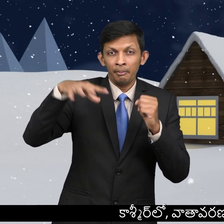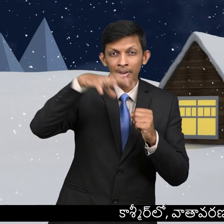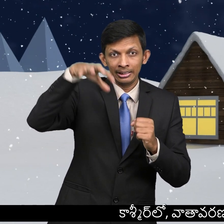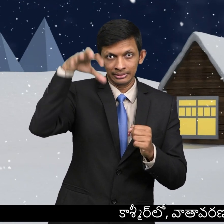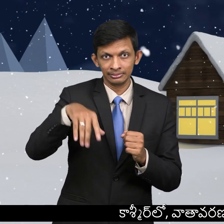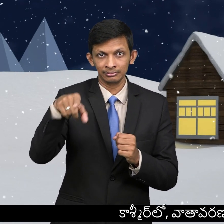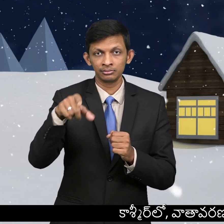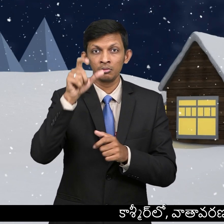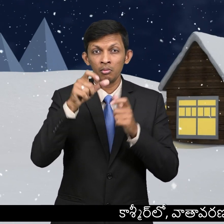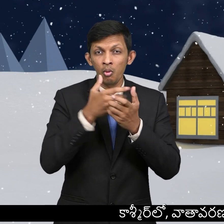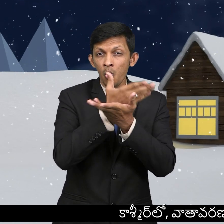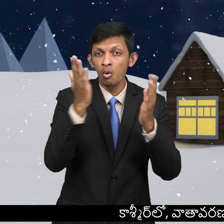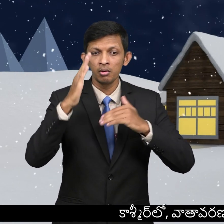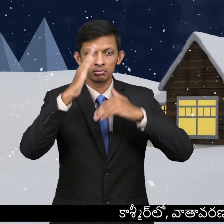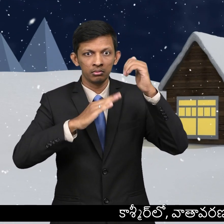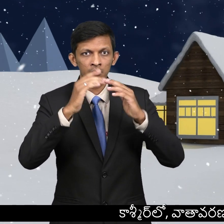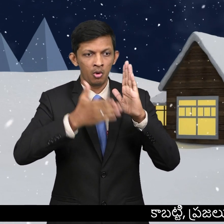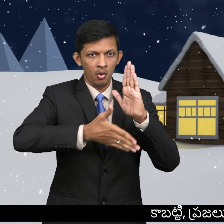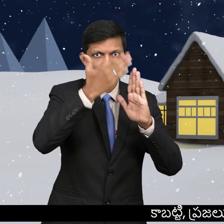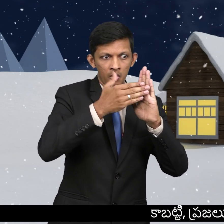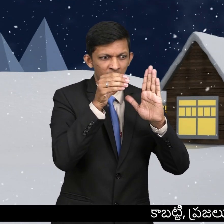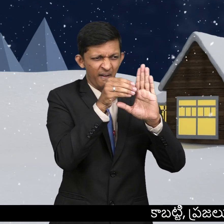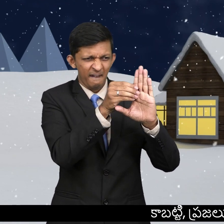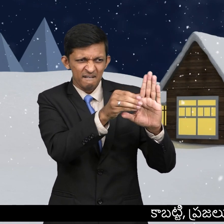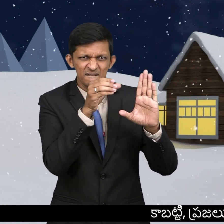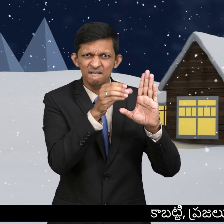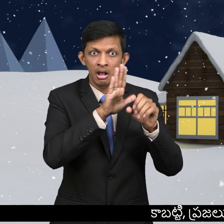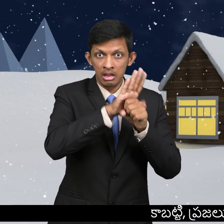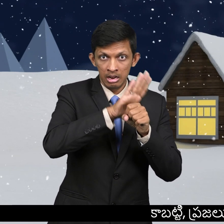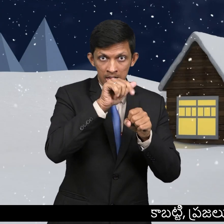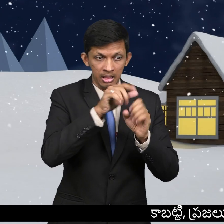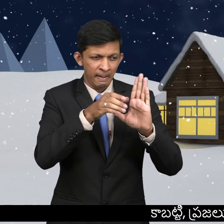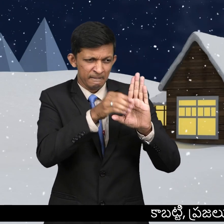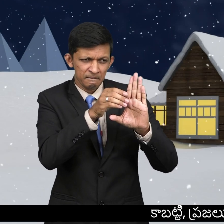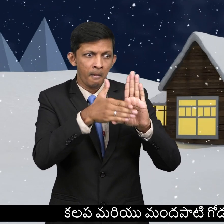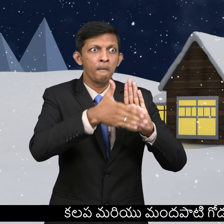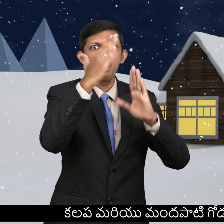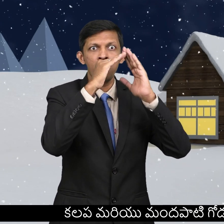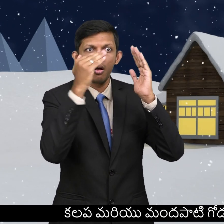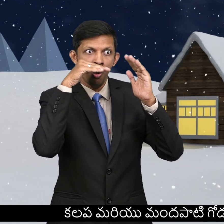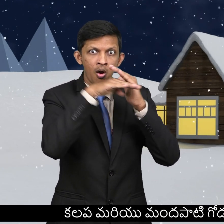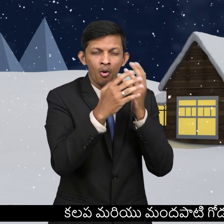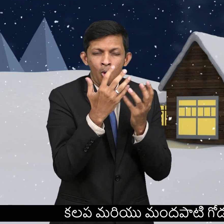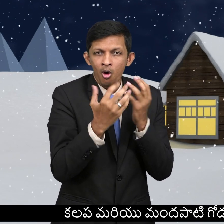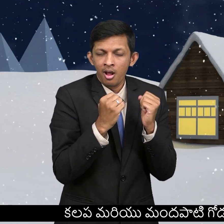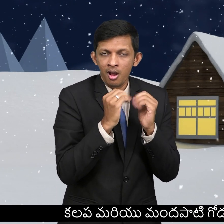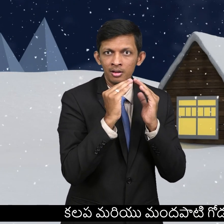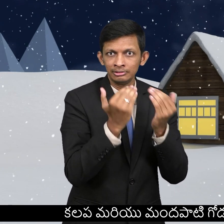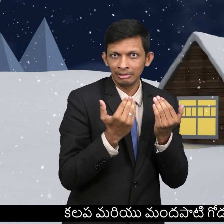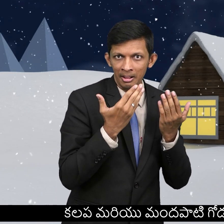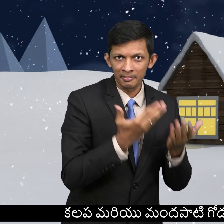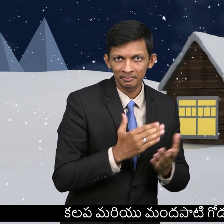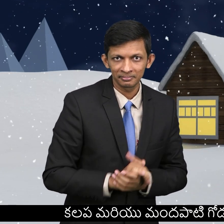కాశ్మీరులో వాతావరణం చాలా చల్లగా ఉంటుంది కాబట్టి ప్రజలు వెచ్చగా ఉండటానికి కలప మరియు